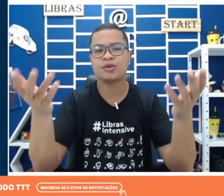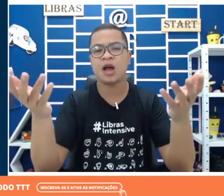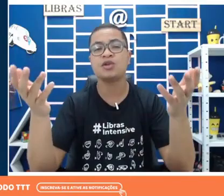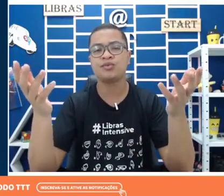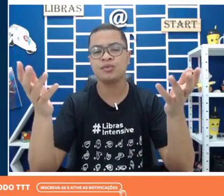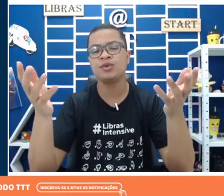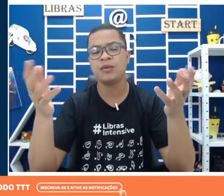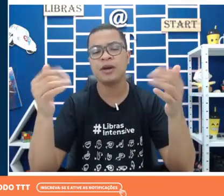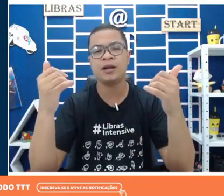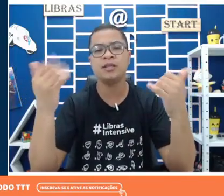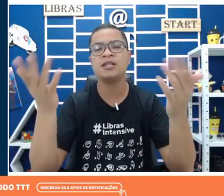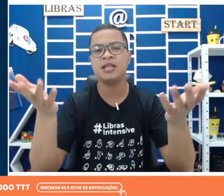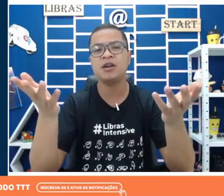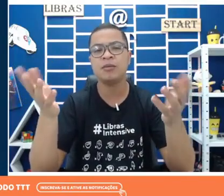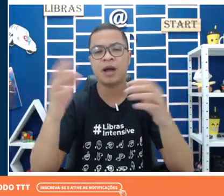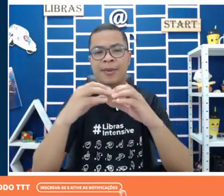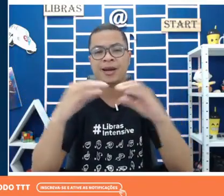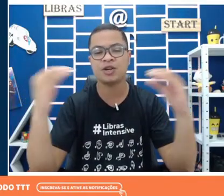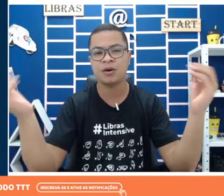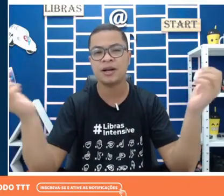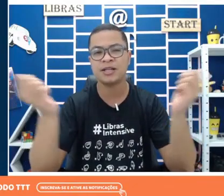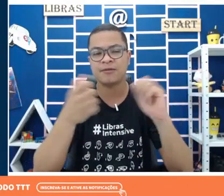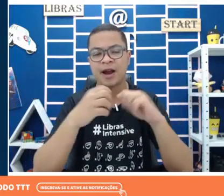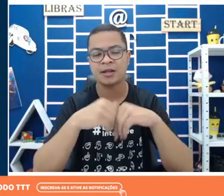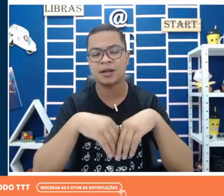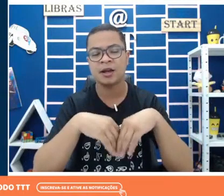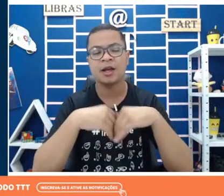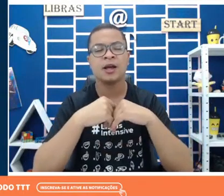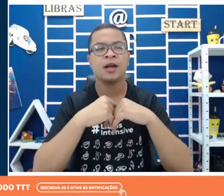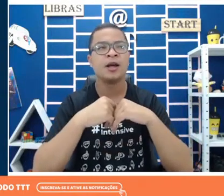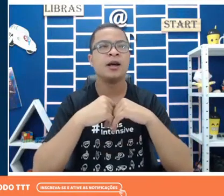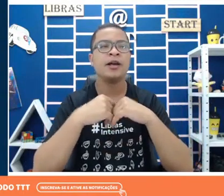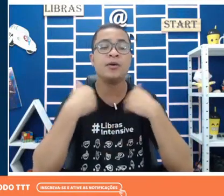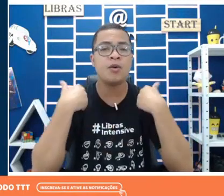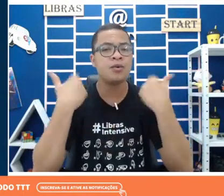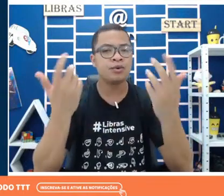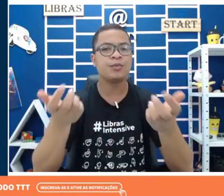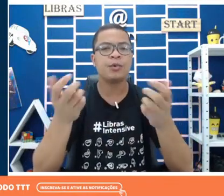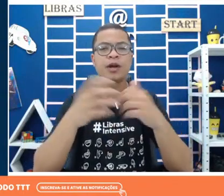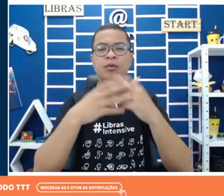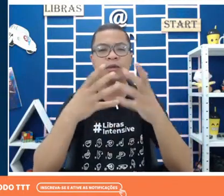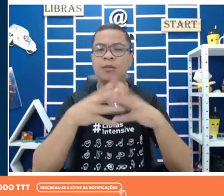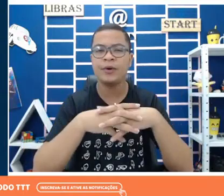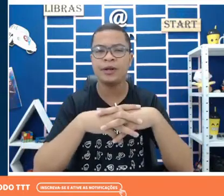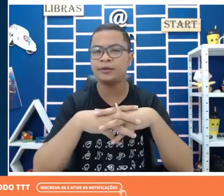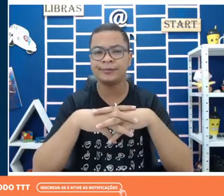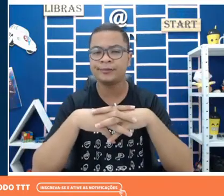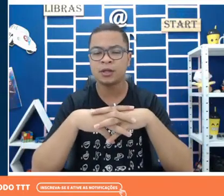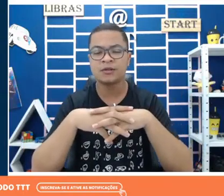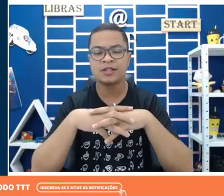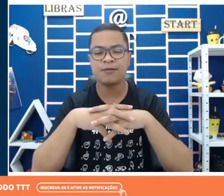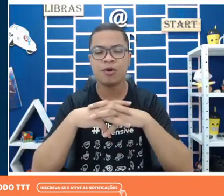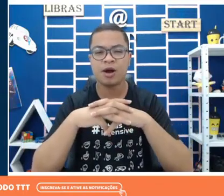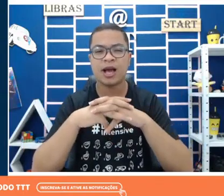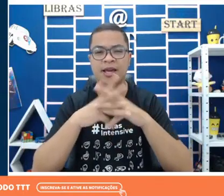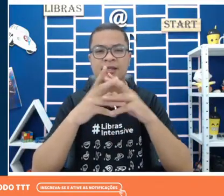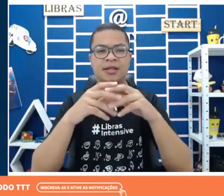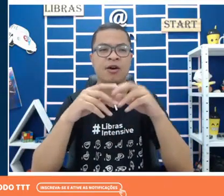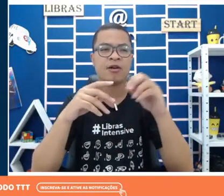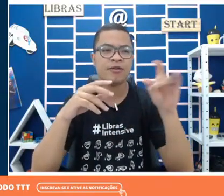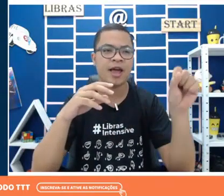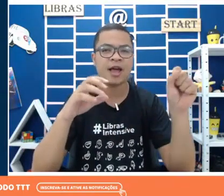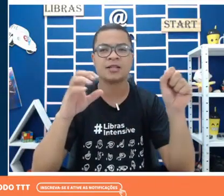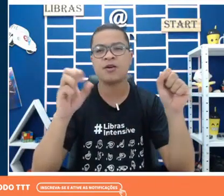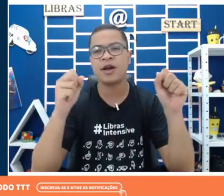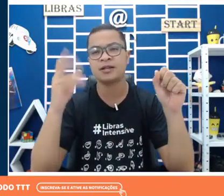cursos tradicionais usam aí e ensinam a maneira de organizar a frase. Eu não uso porque muda muito. Se você for colocar